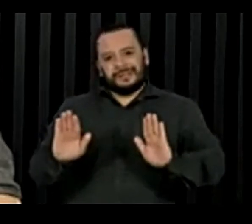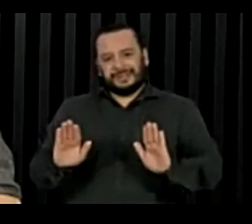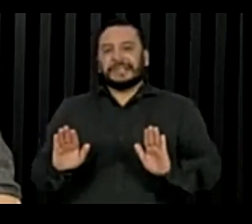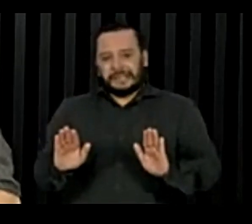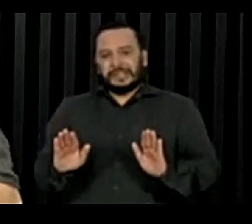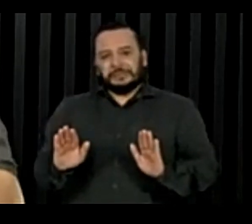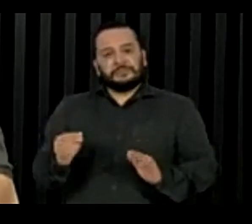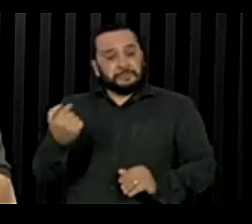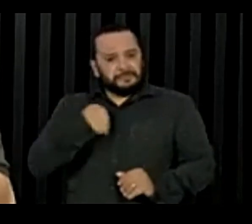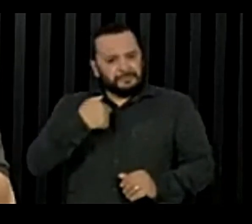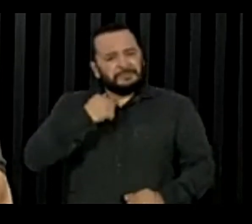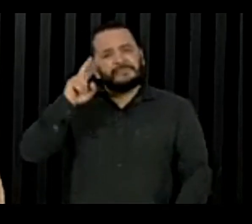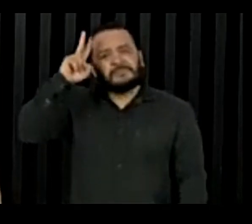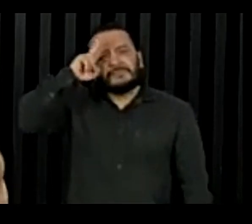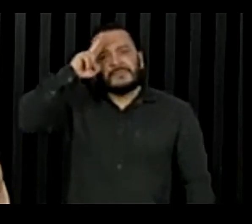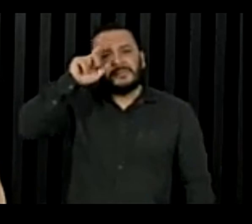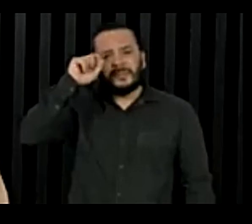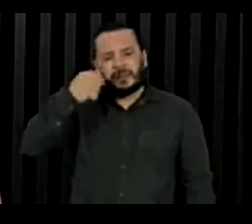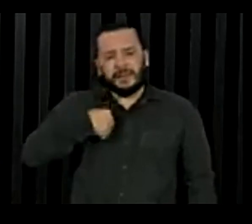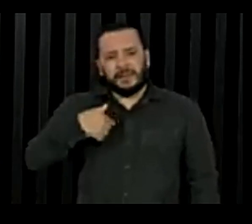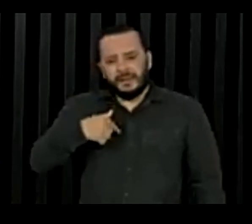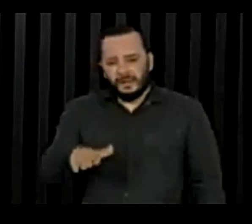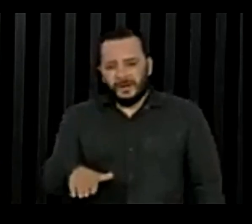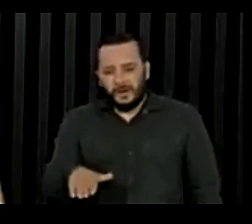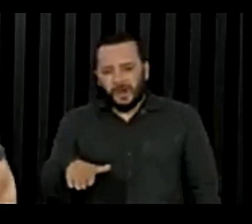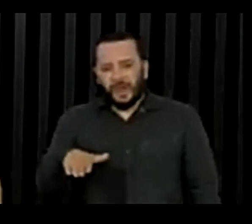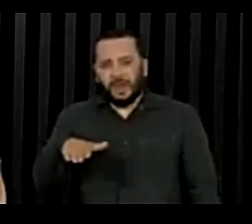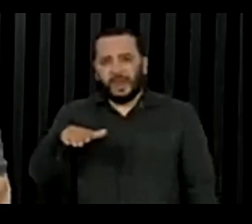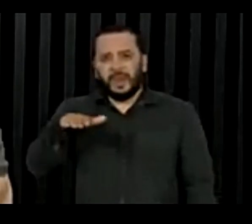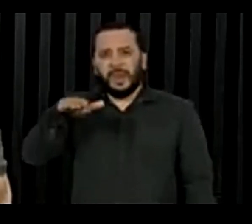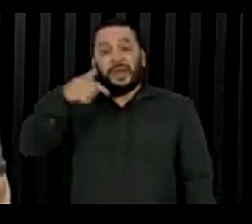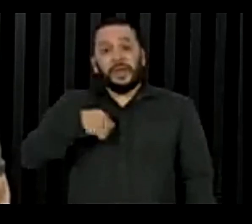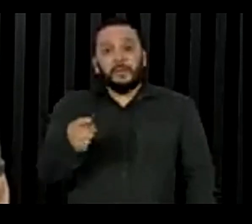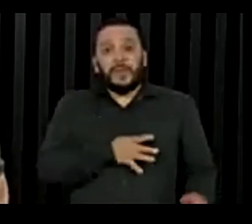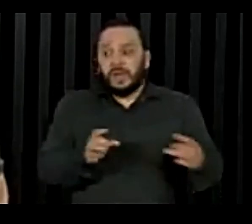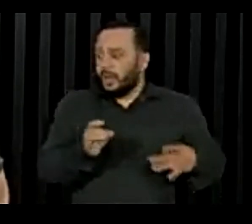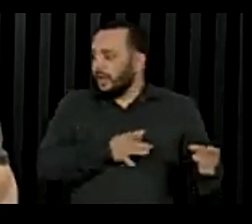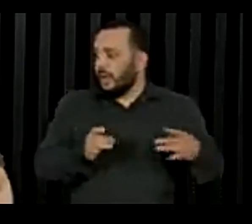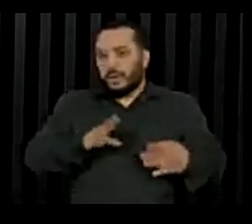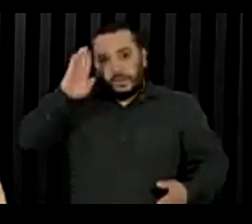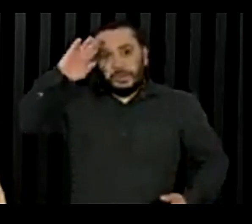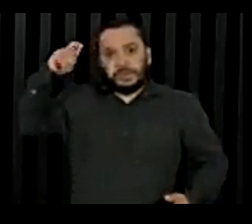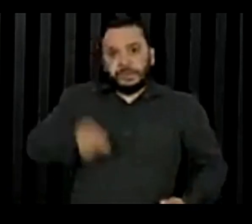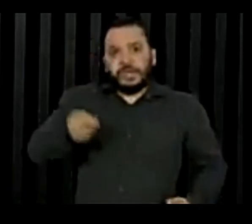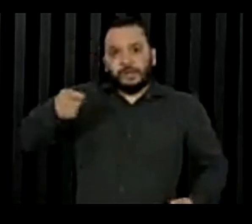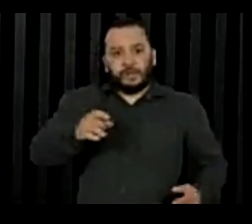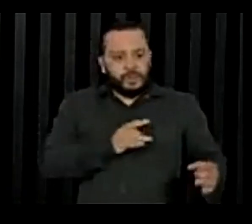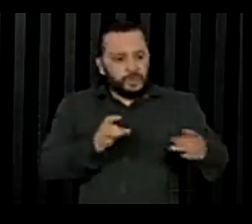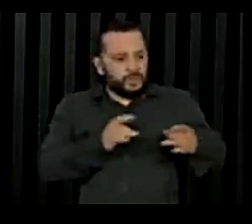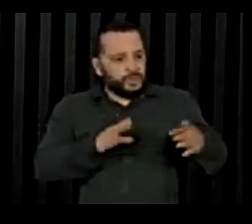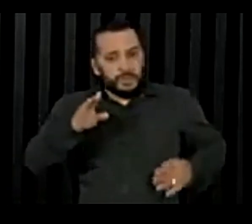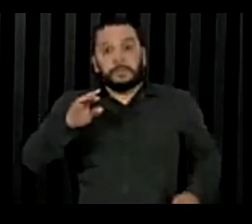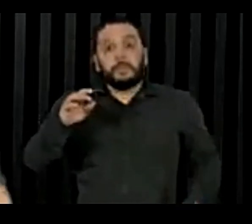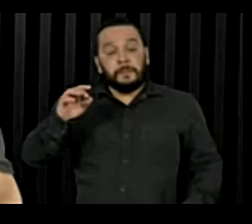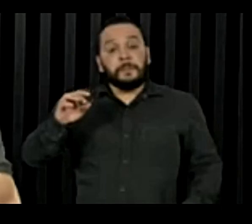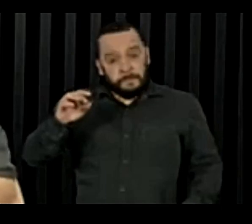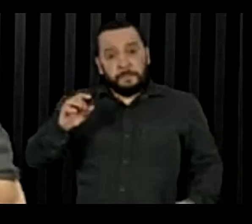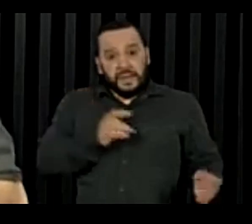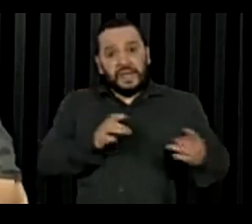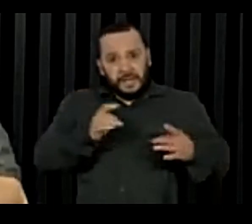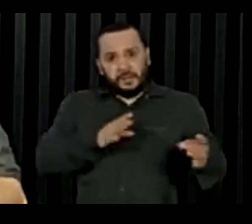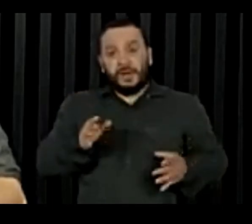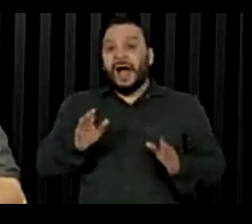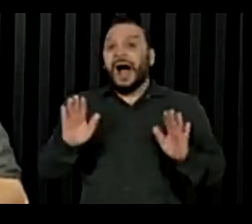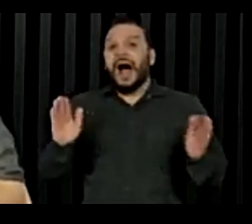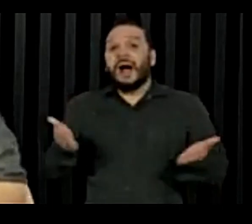Constituição, e eu lembro de crescer com medo da ditadura militar. Eu acho que a geração atual, mais recente, ela já cresceu